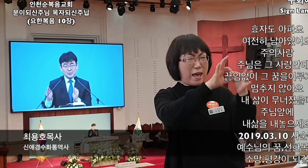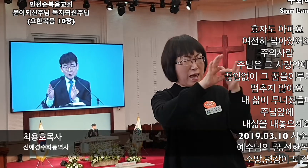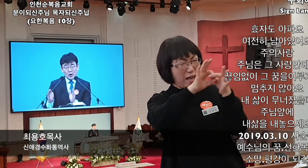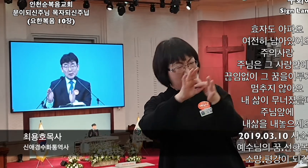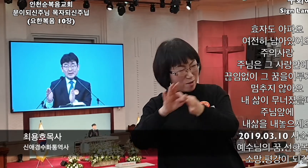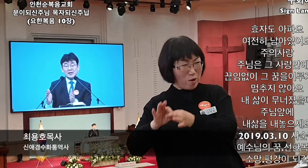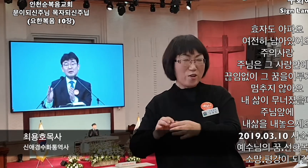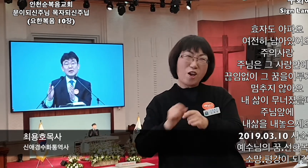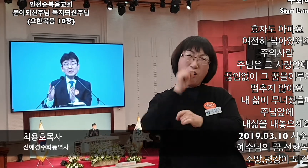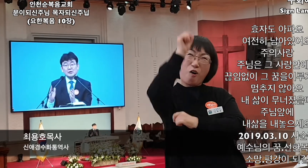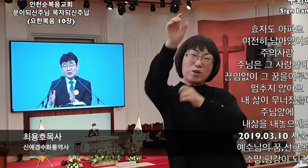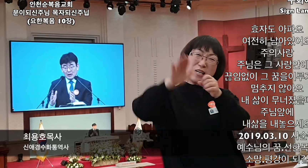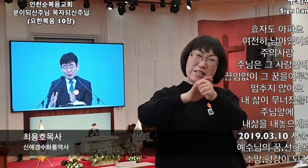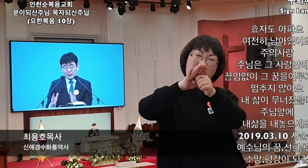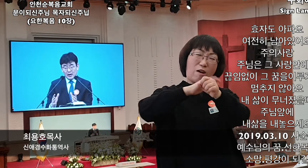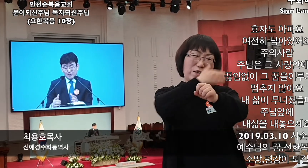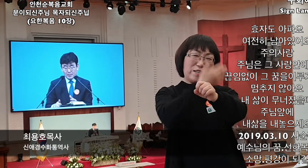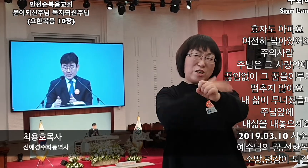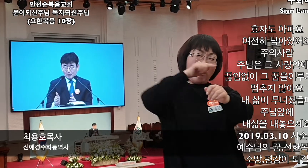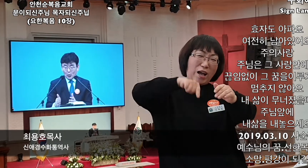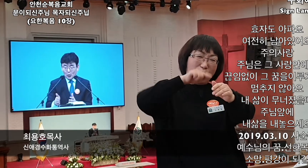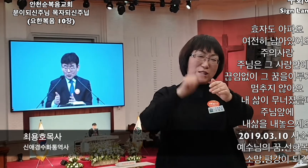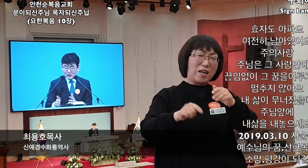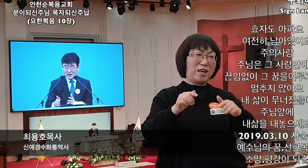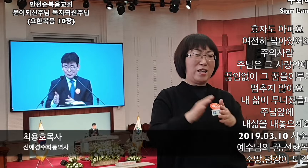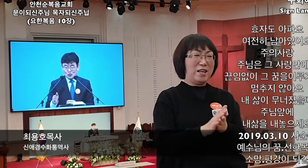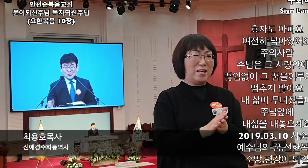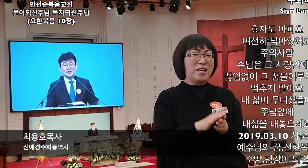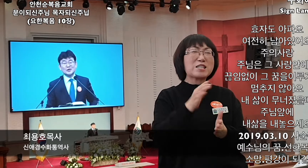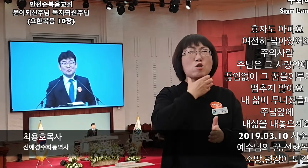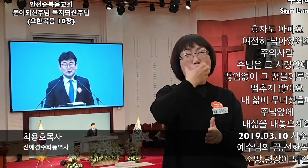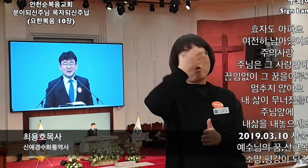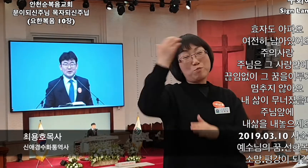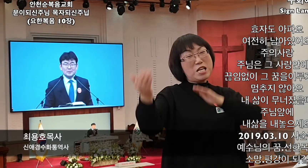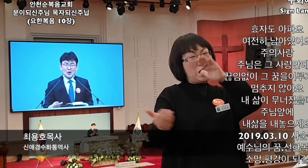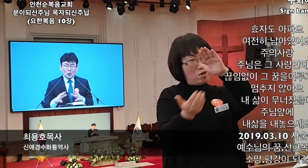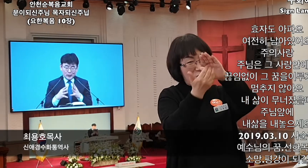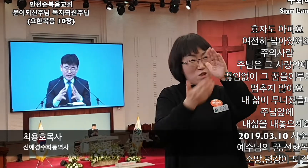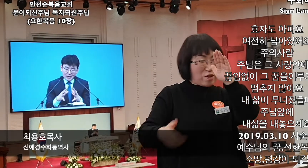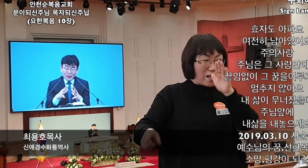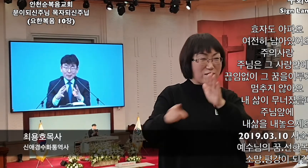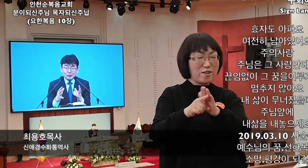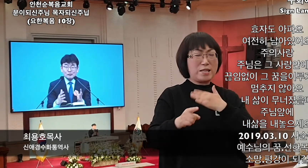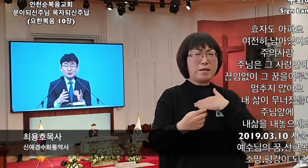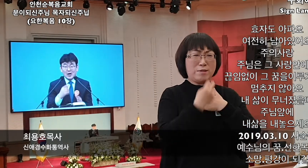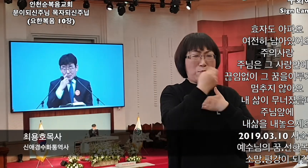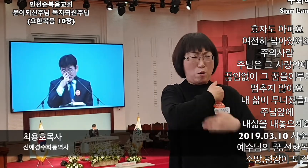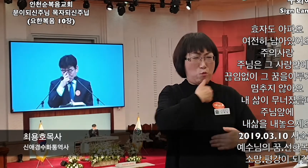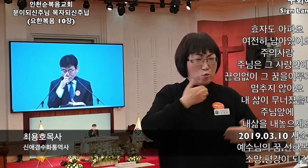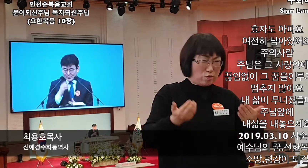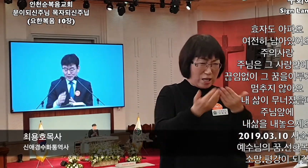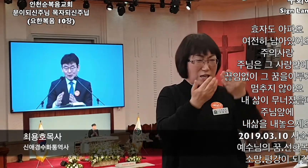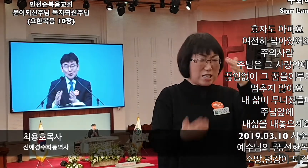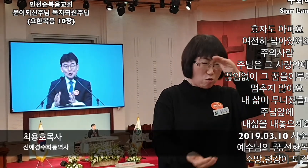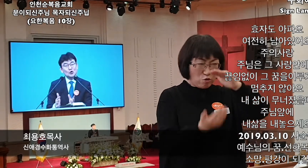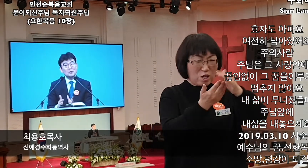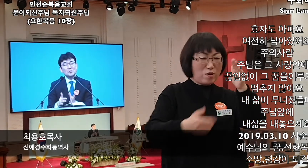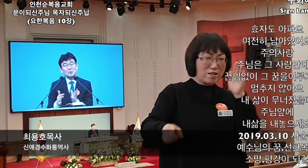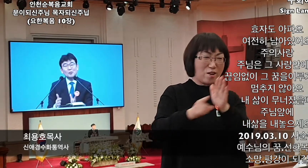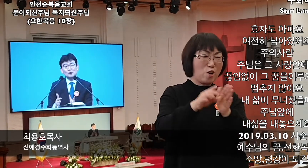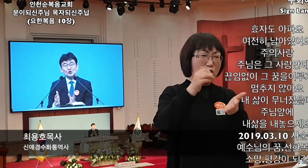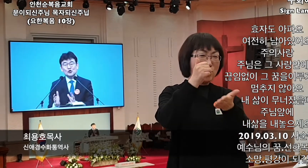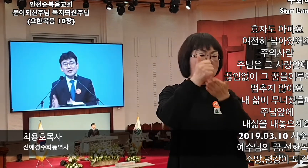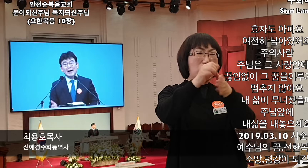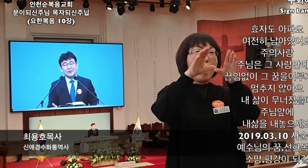끊임없이 영원한 사랑과 그 능력 가운데 그 꿈을 이루기 위해서, 우리의 생명의 풍성함을 이루기 위해서